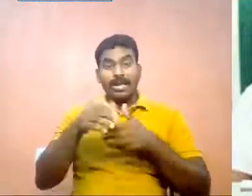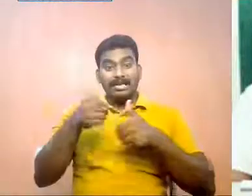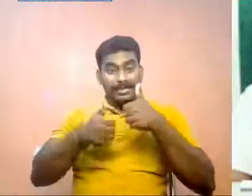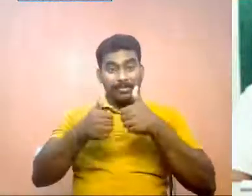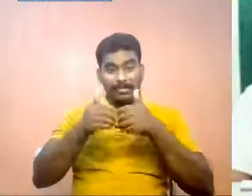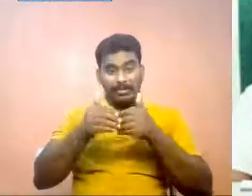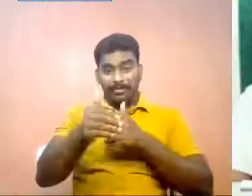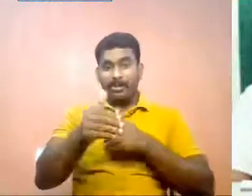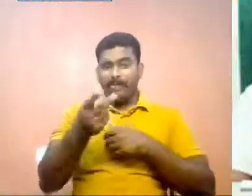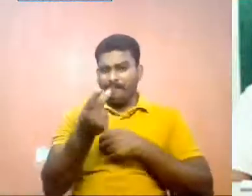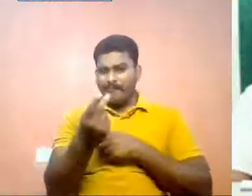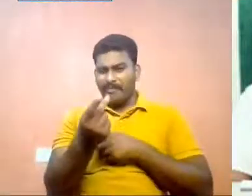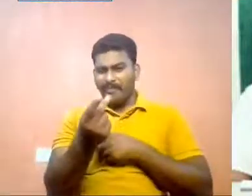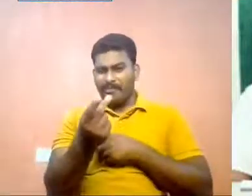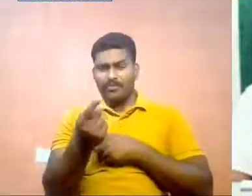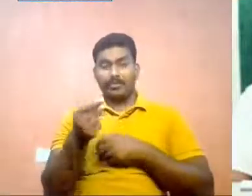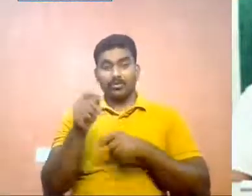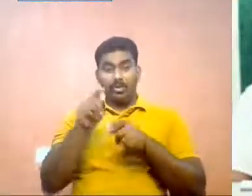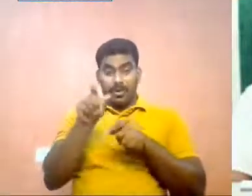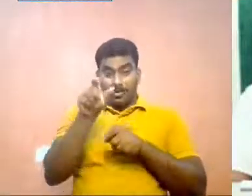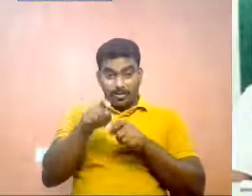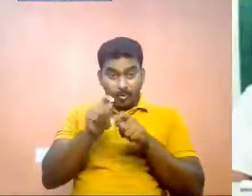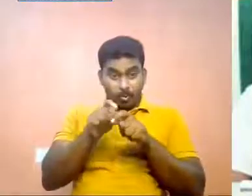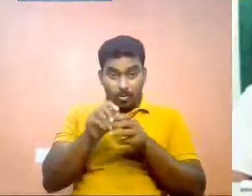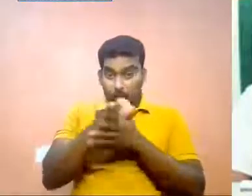നികത്താനുള്ള നടപടികൾ സ്വീകരിക്കണം എന്ന് തന്നെ കണ്ടിട്ടുണ്ട്.